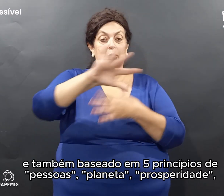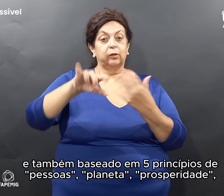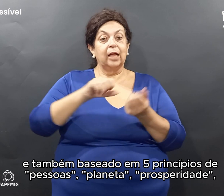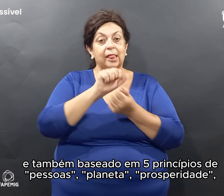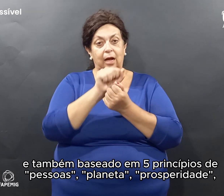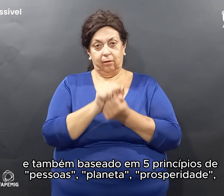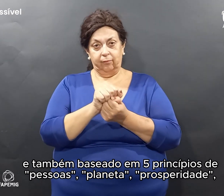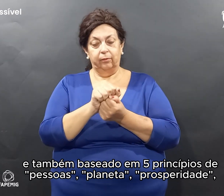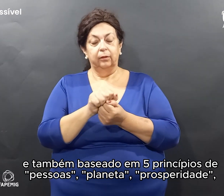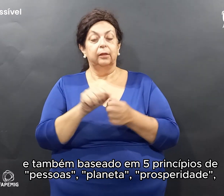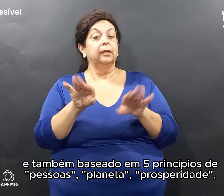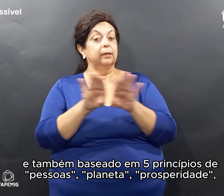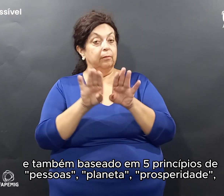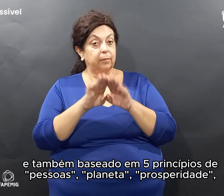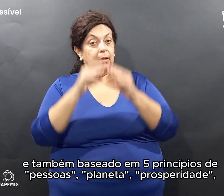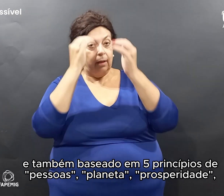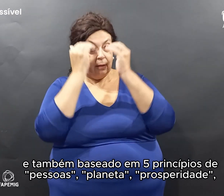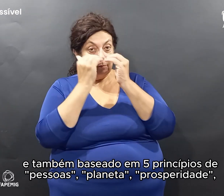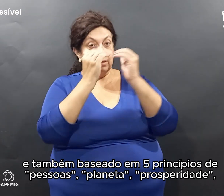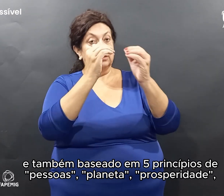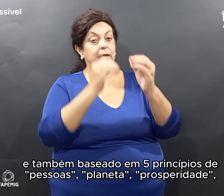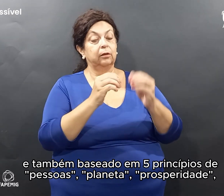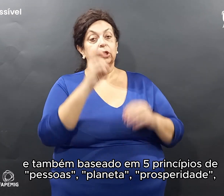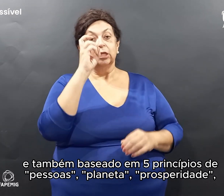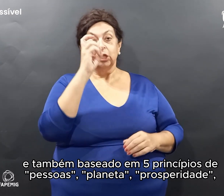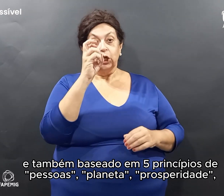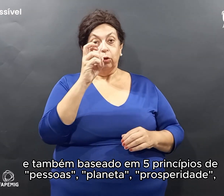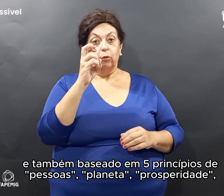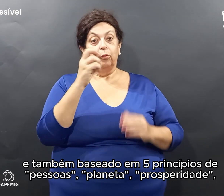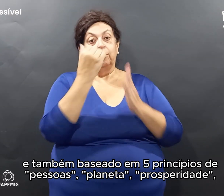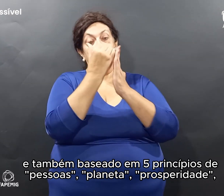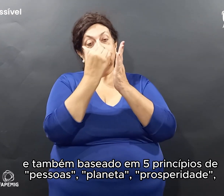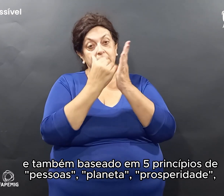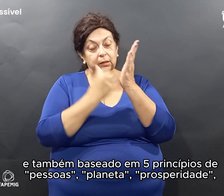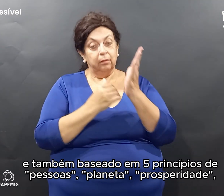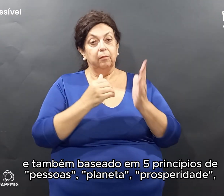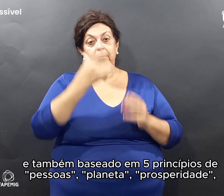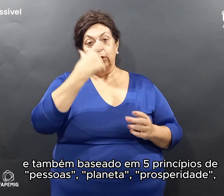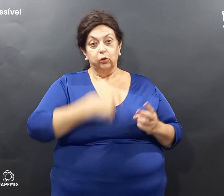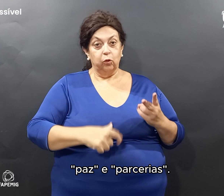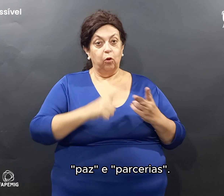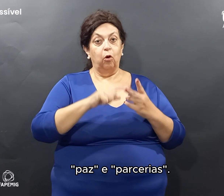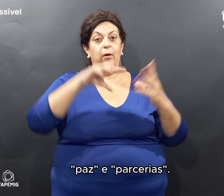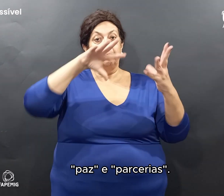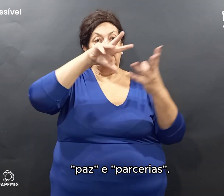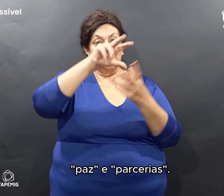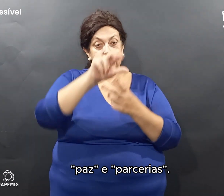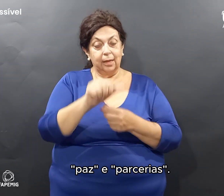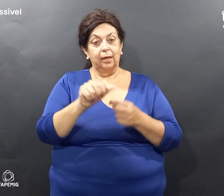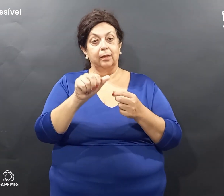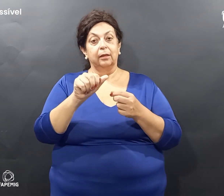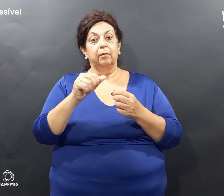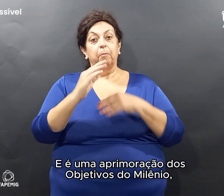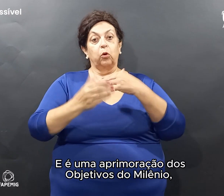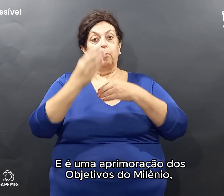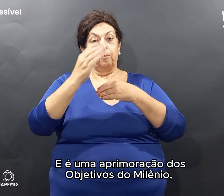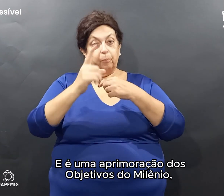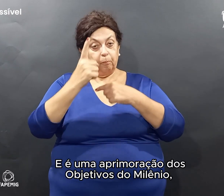também baseado em 5 princípios de pessoas, planeta, prosperidade, paz e parcerias. E é uma